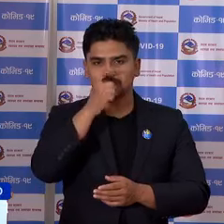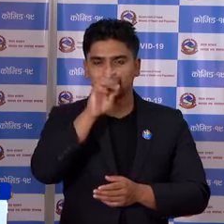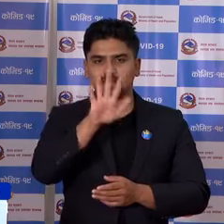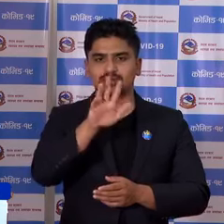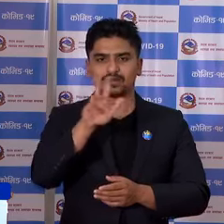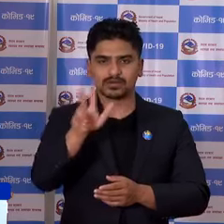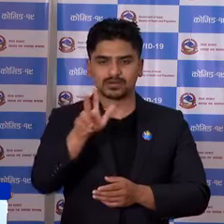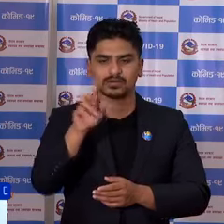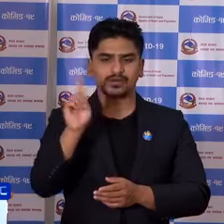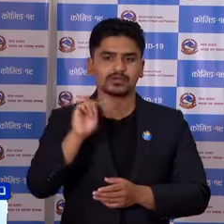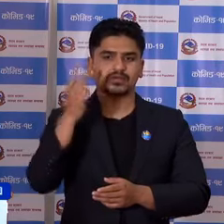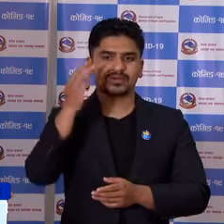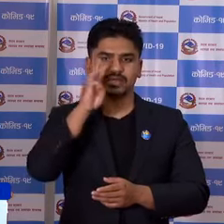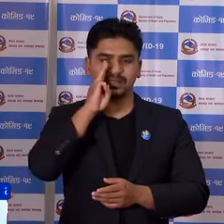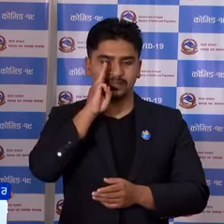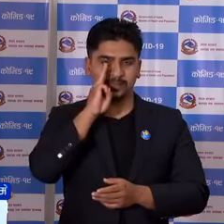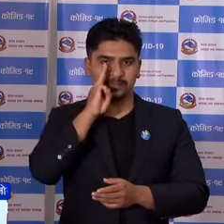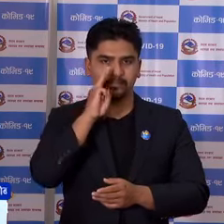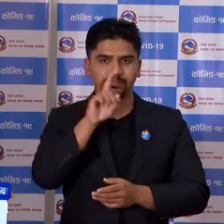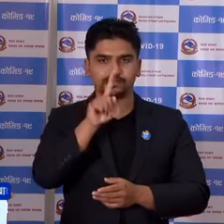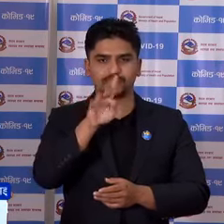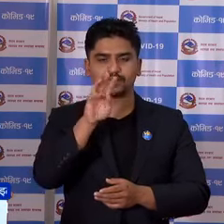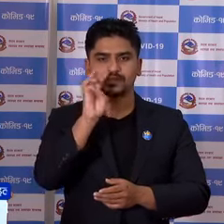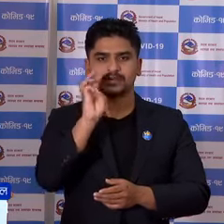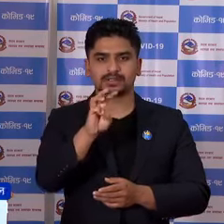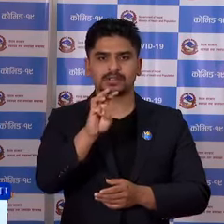29,158, कर्णाली प्रदेशमा